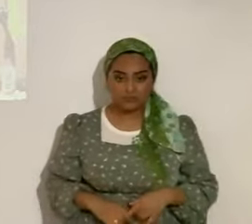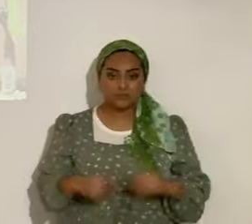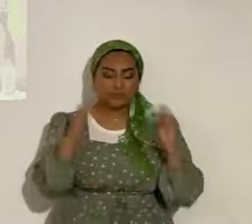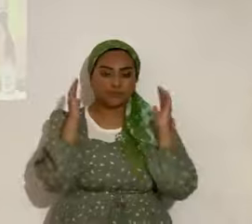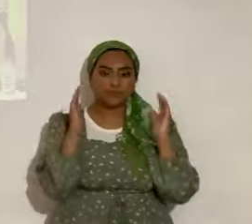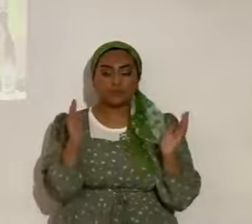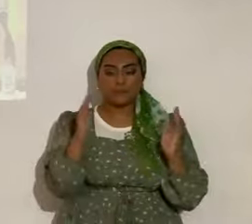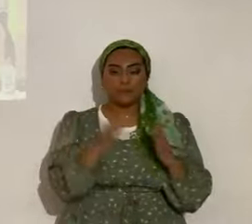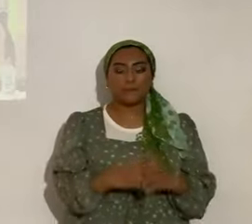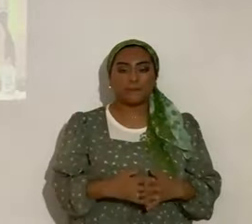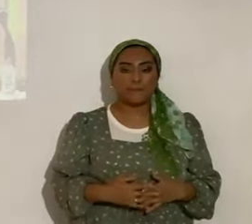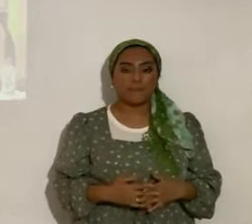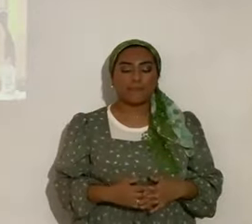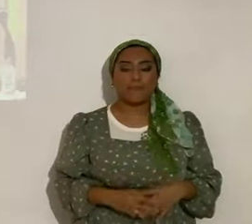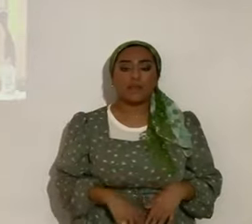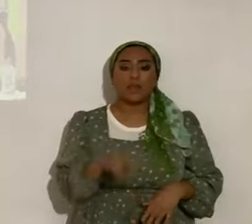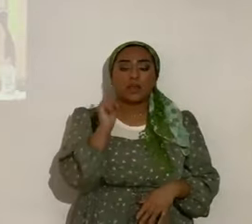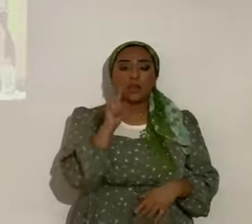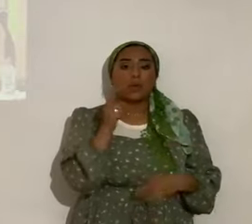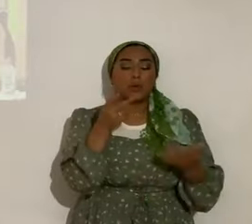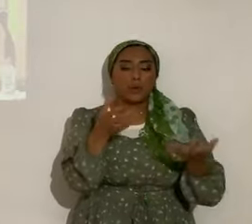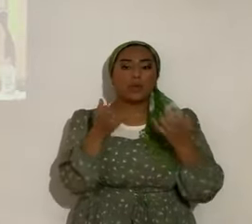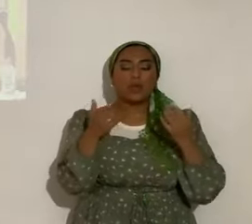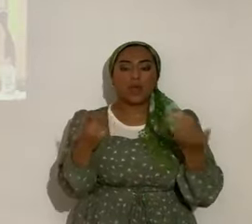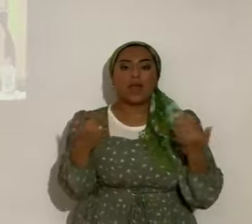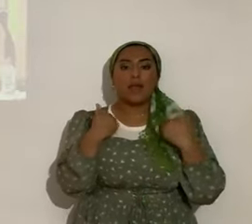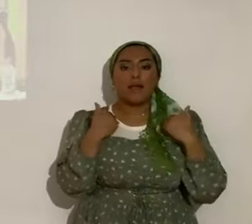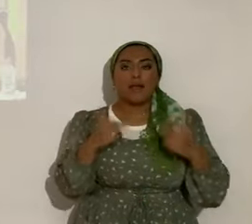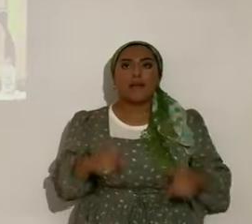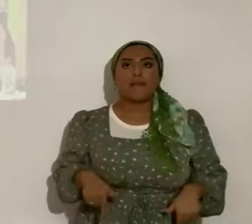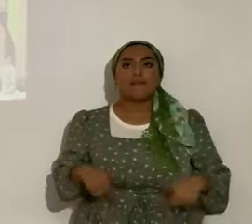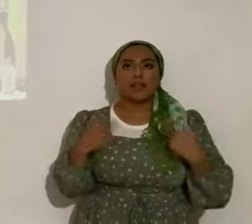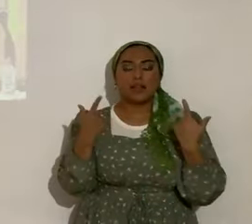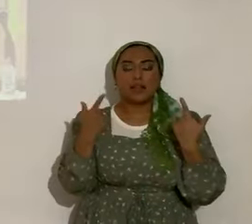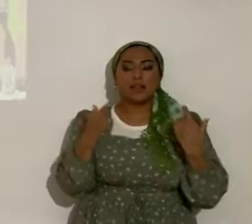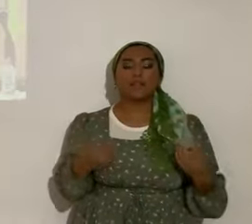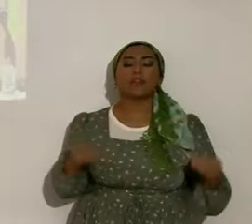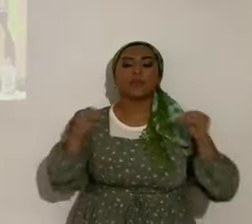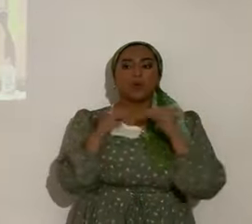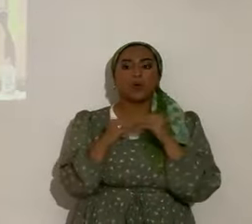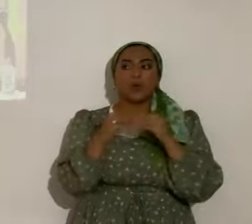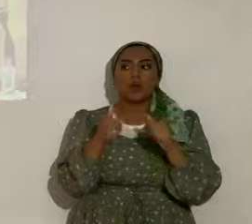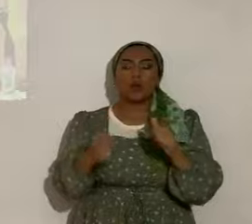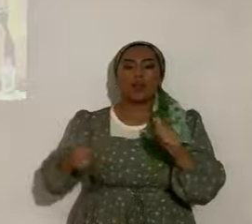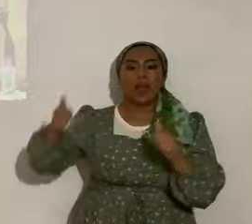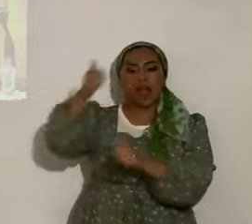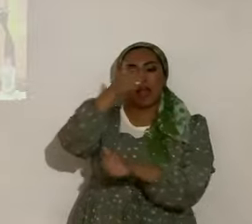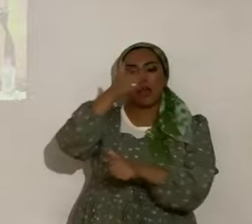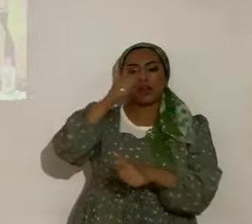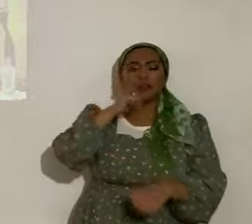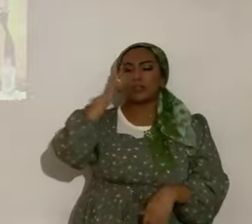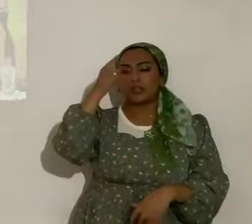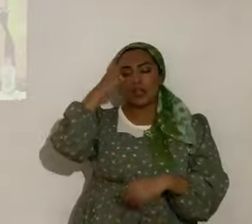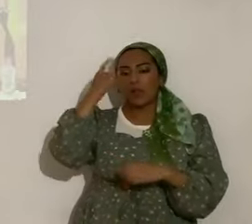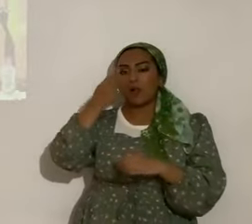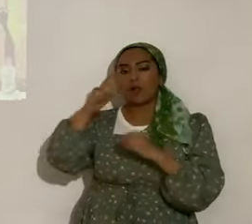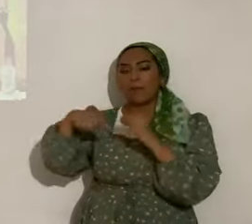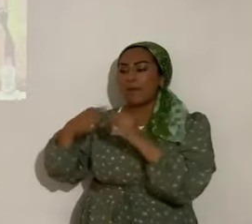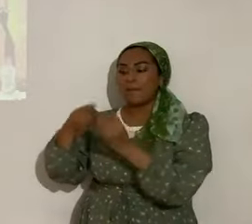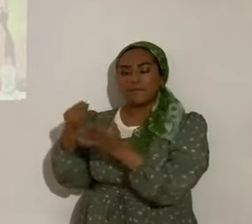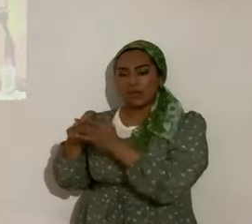atención. ¿Quieres tener una vida más alta? No pienses en lo económico, no.